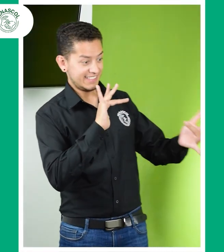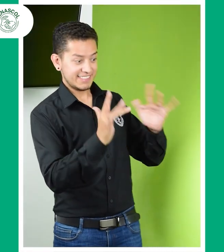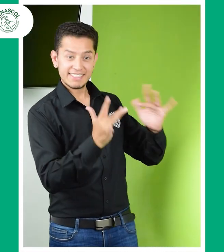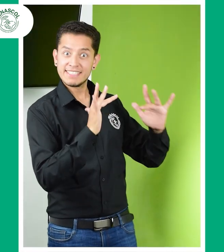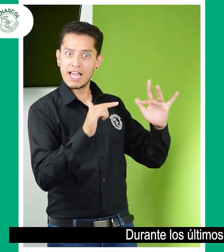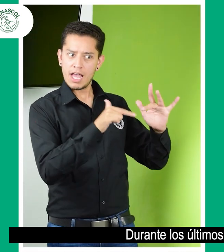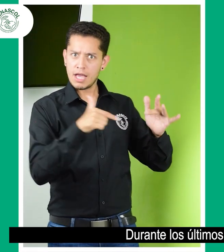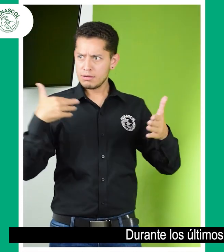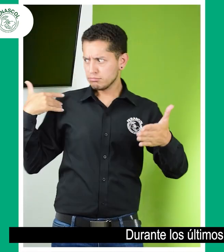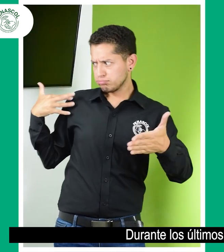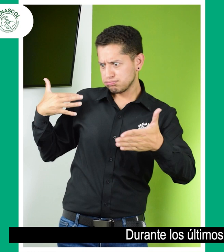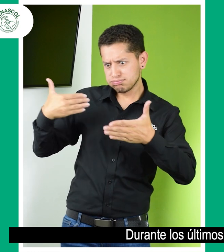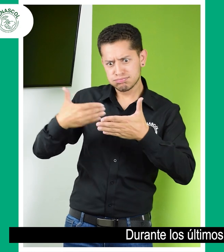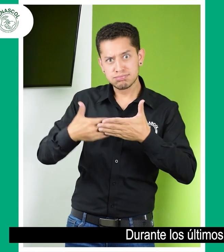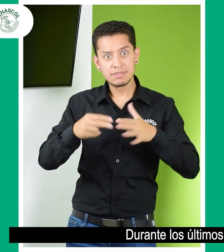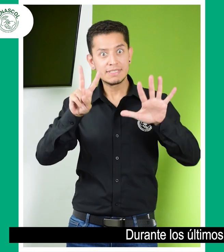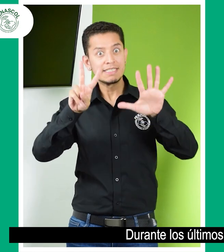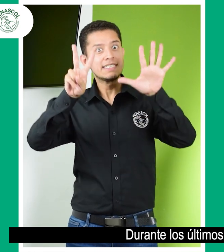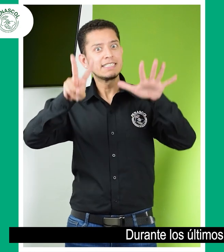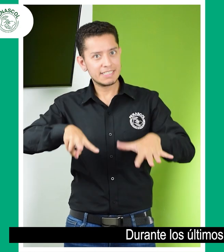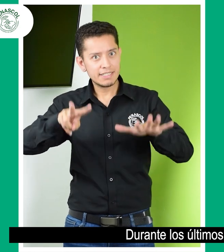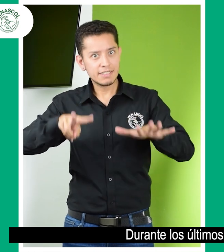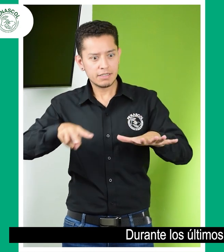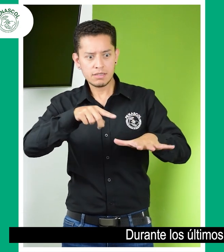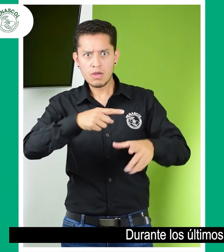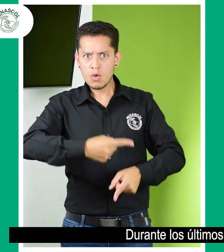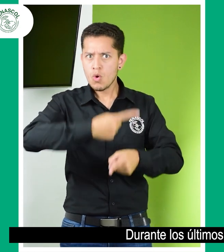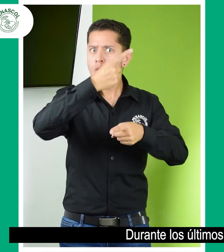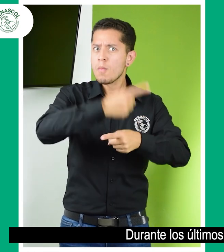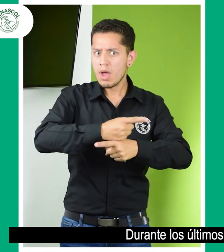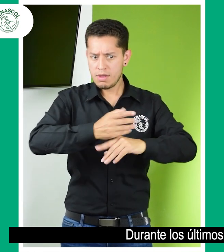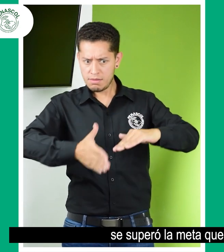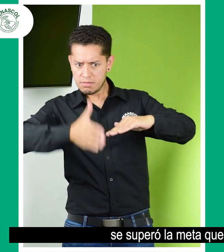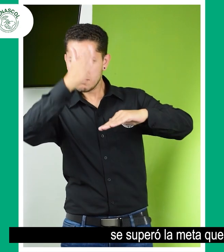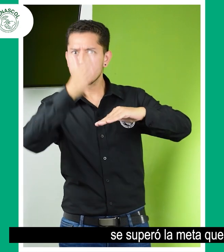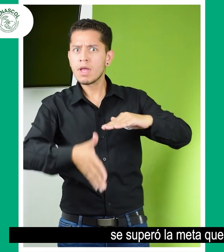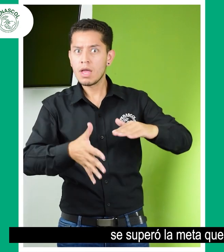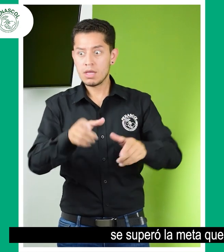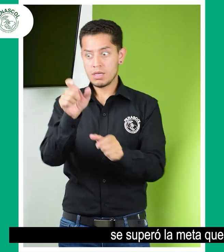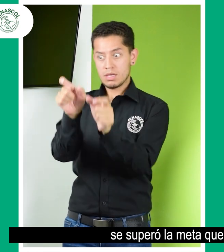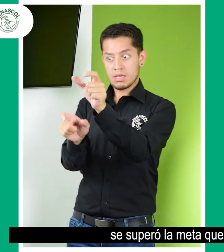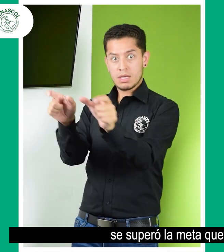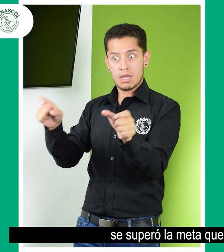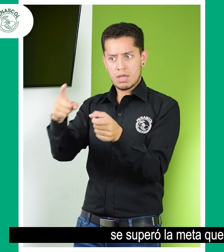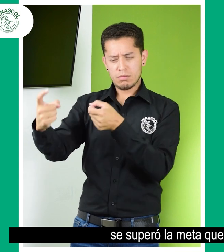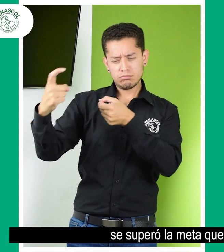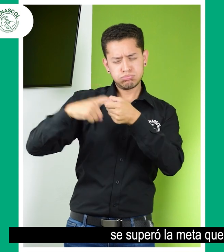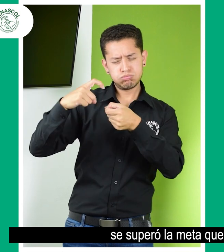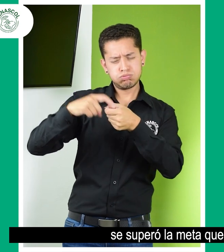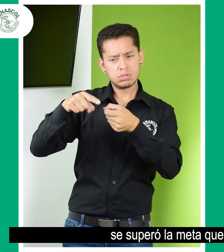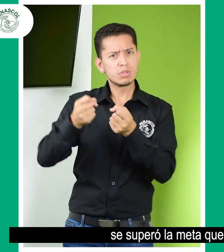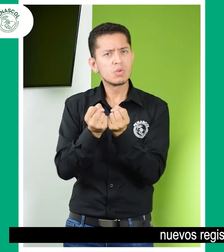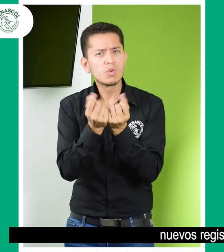2. Durante los últimos 7 meses se superó la meta que se tenía de